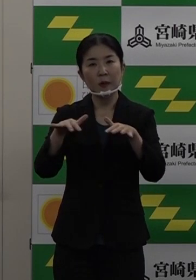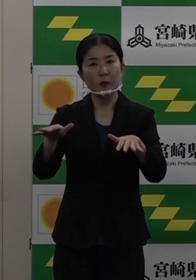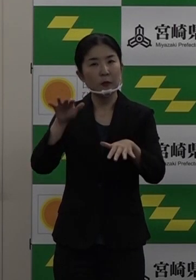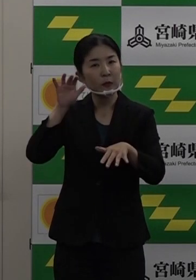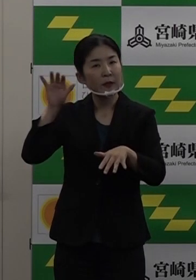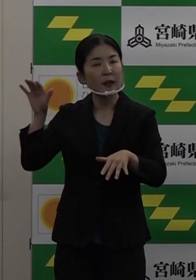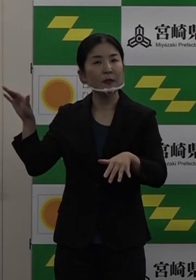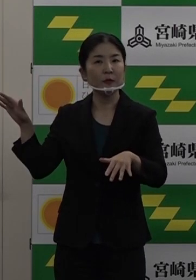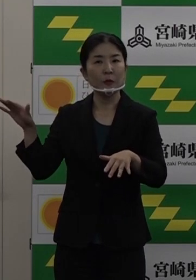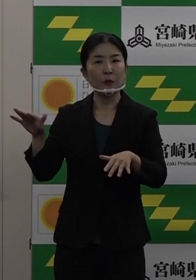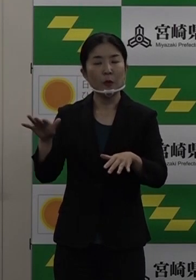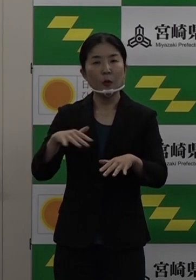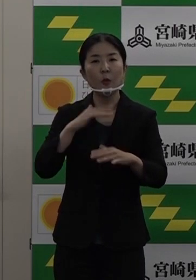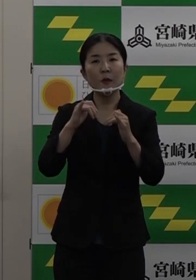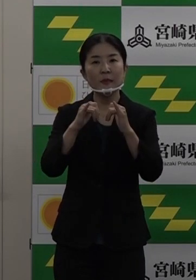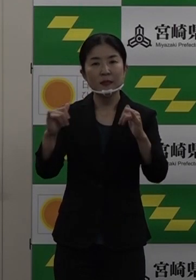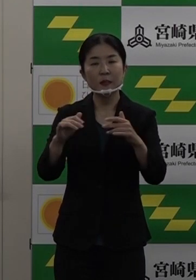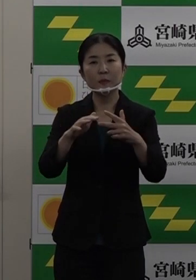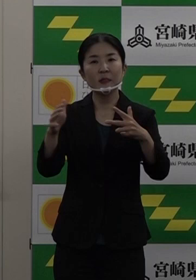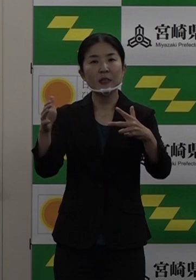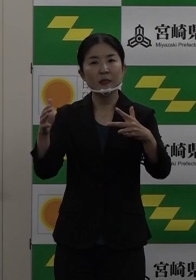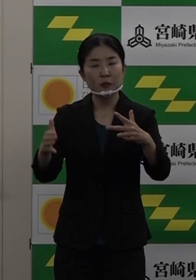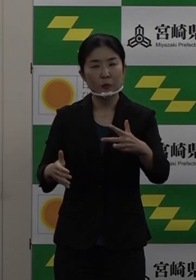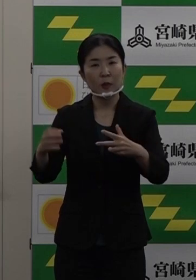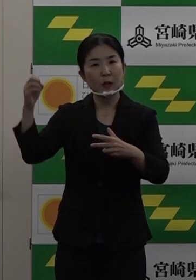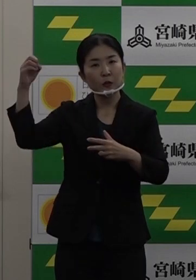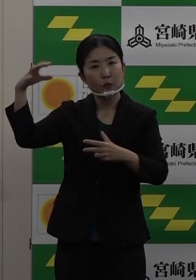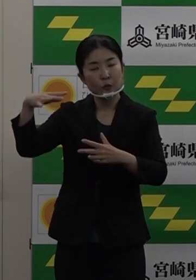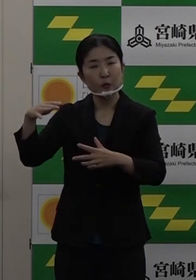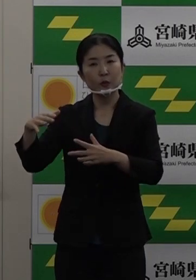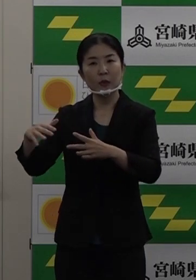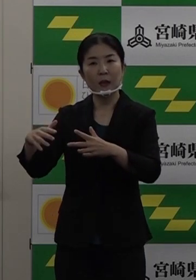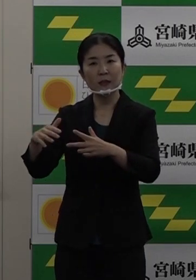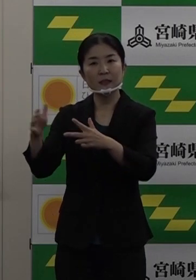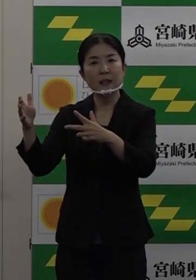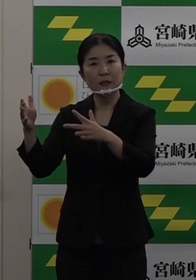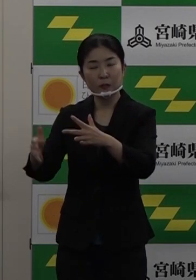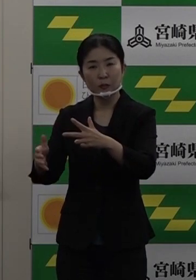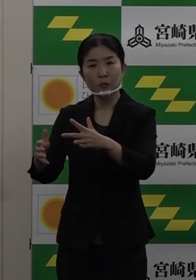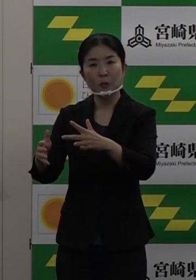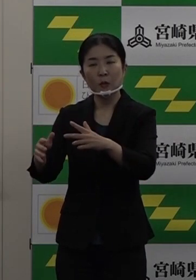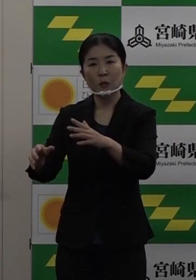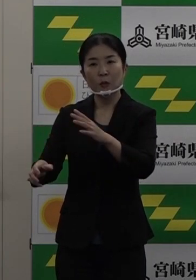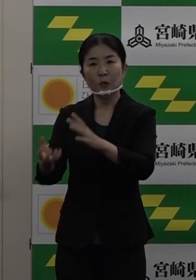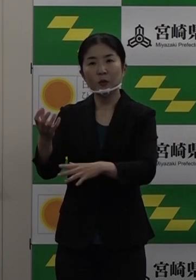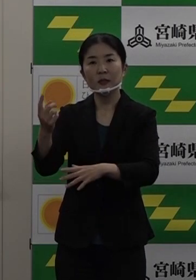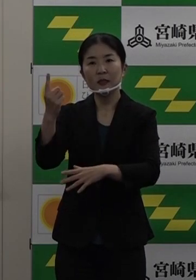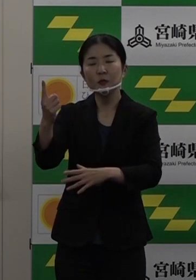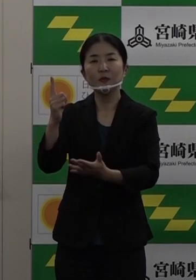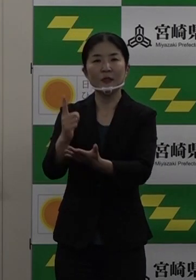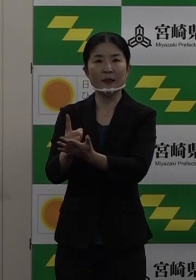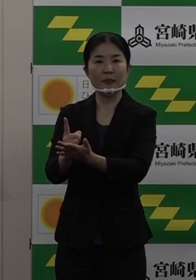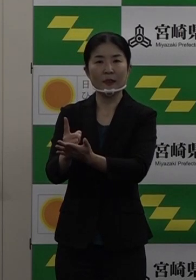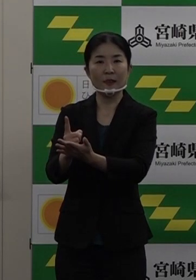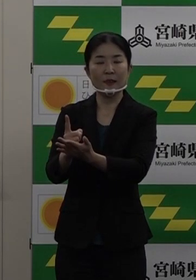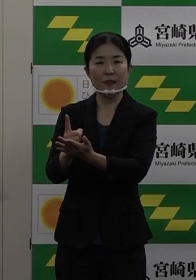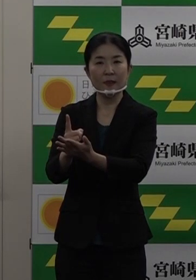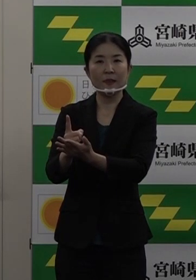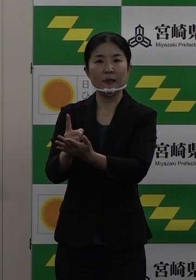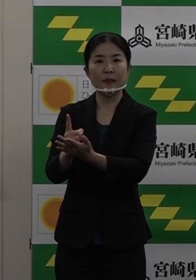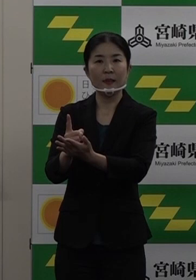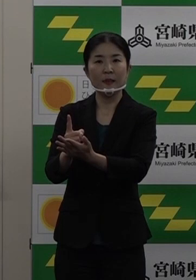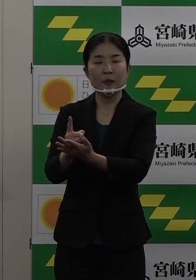ますと、今高齢者施設でのクラスターは日向で発生をした1件、今のところ1件だけというところであります